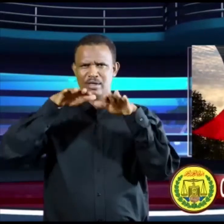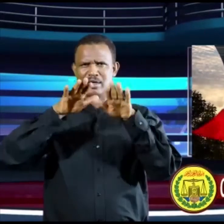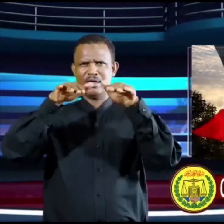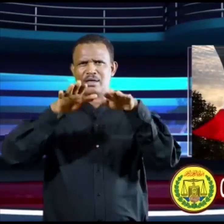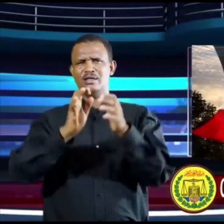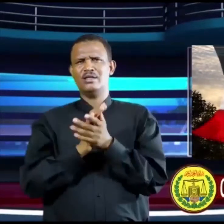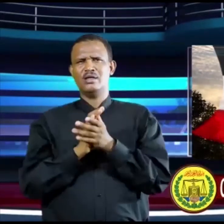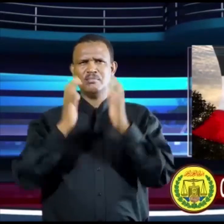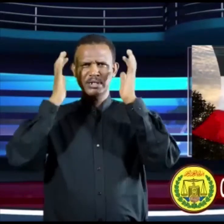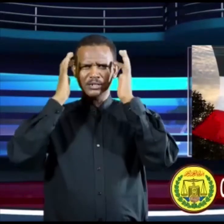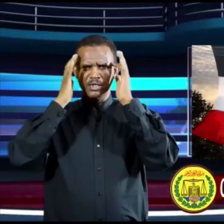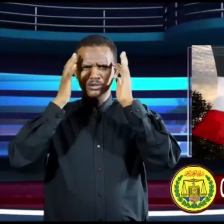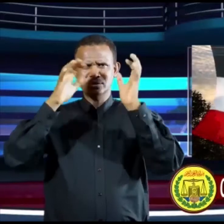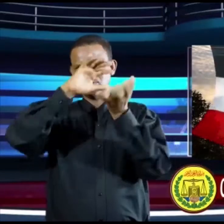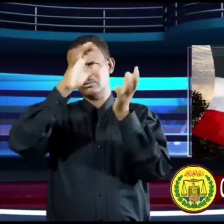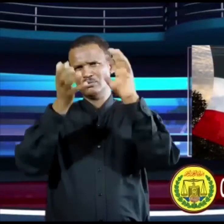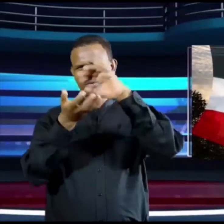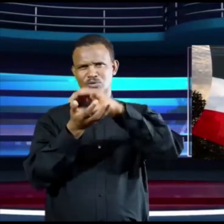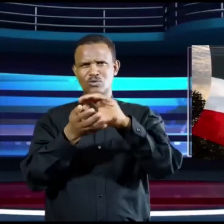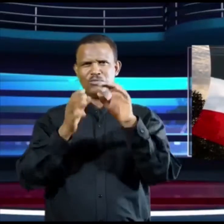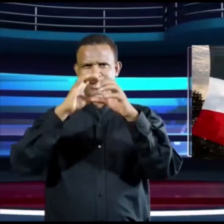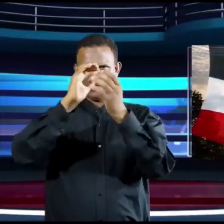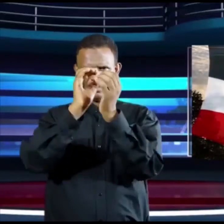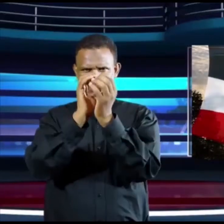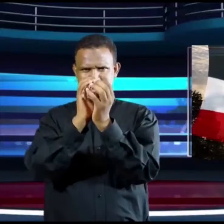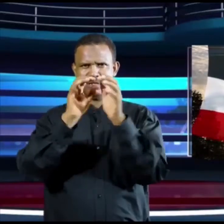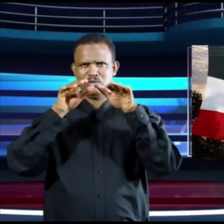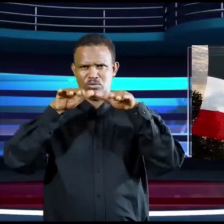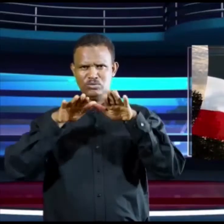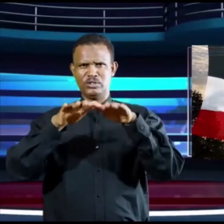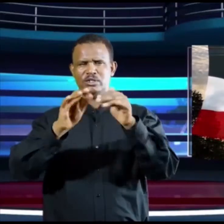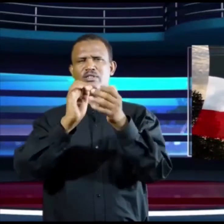malinkoa, malinkoa, malinkoa.